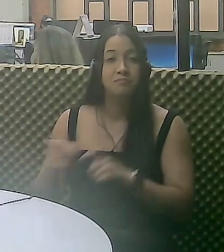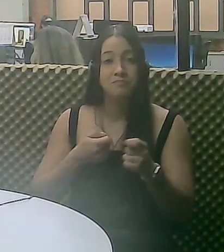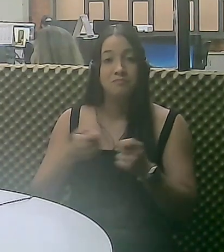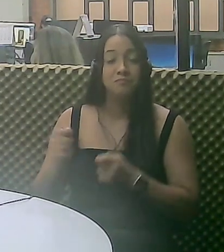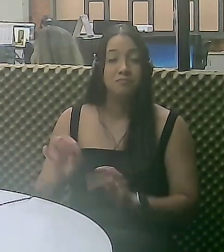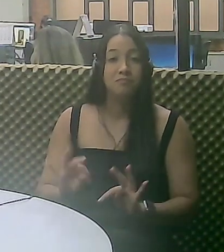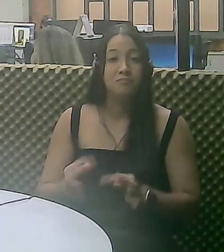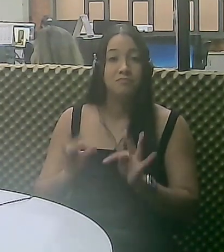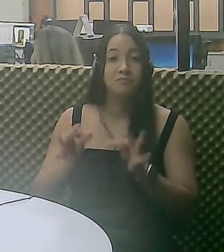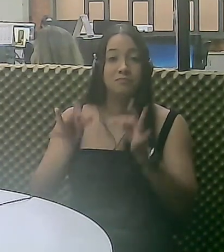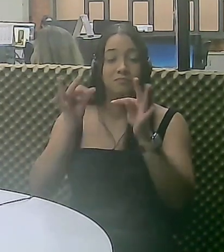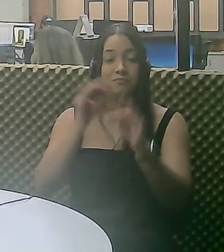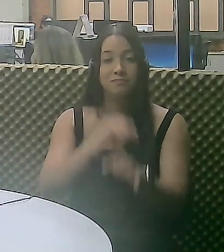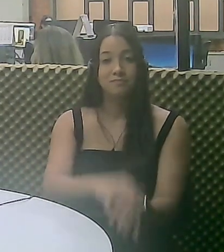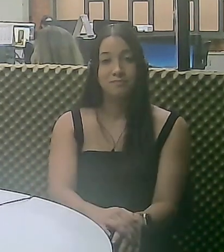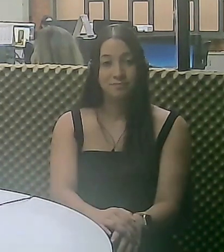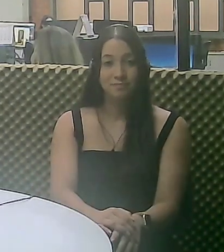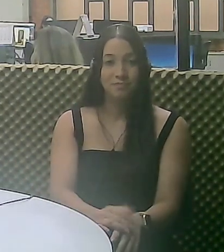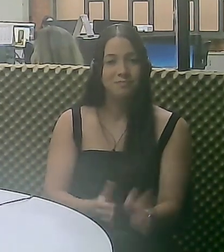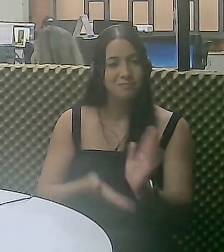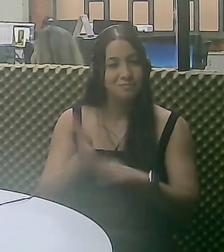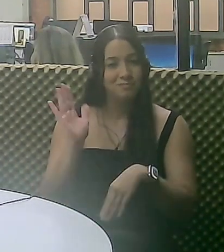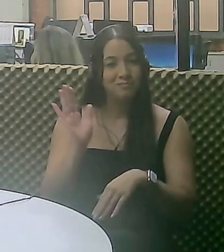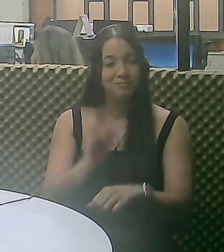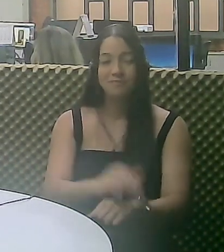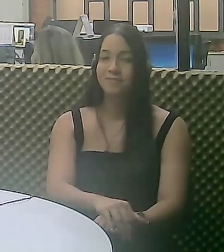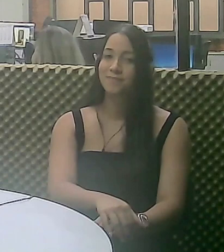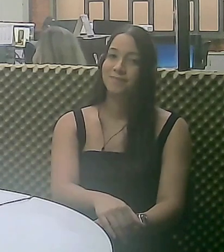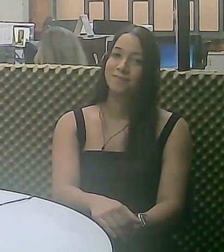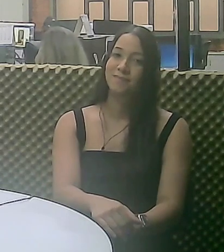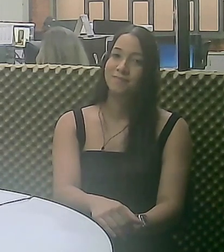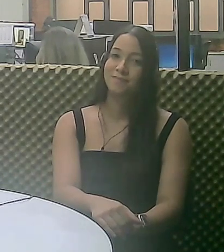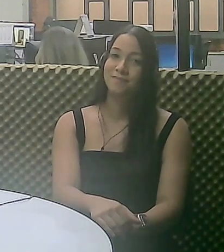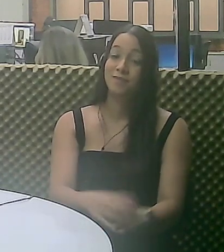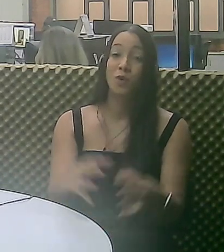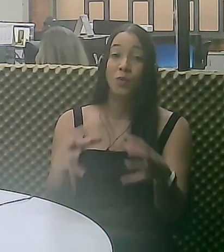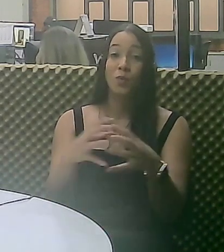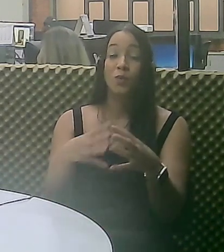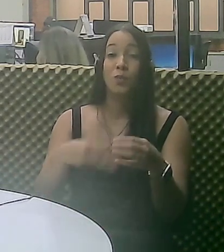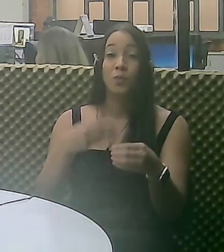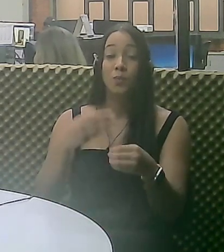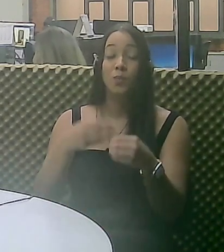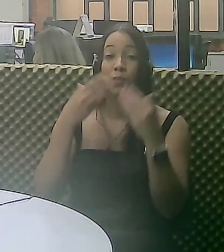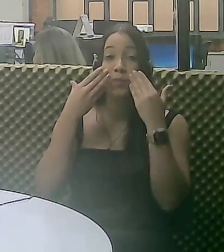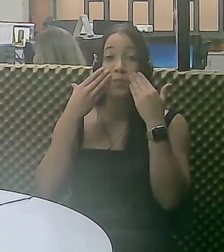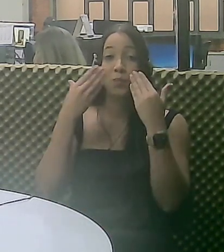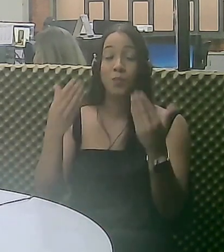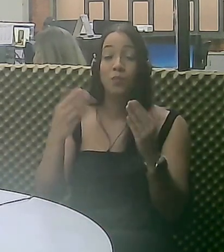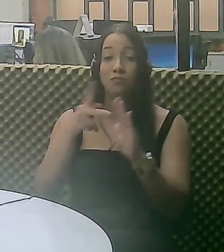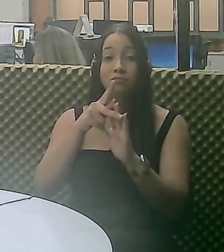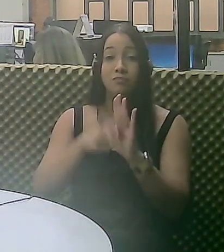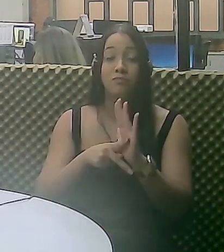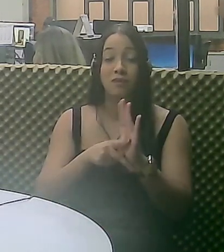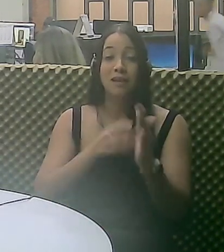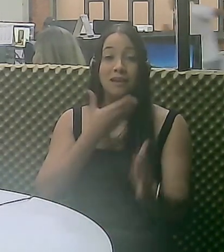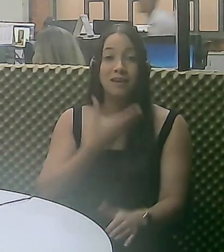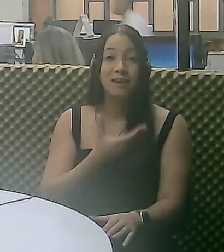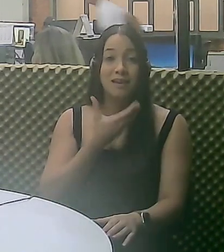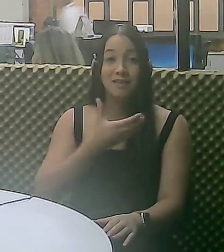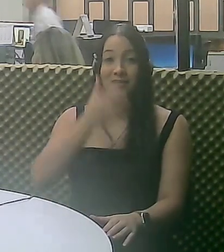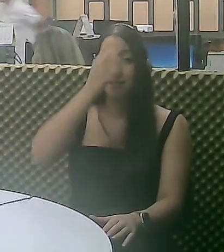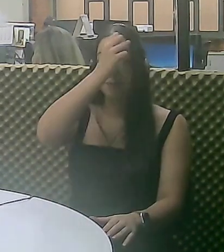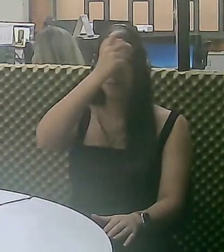Agronegócio, Economia e Inovação. Participe! A banda municipal é um dos destaques da programação natalina preparada